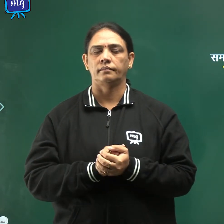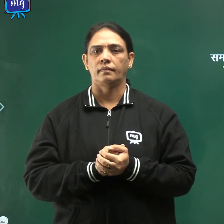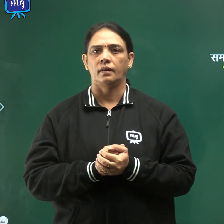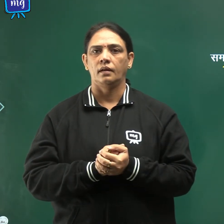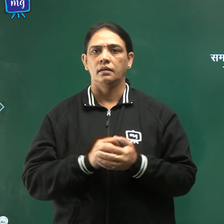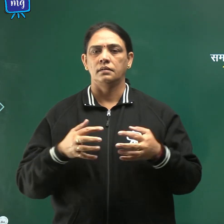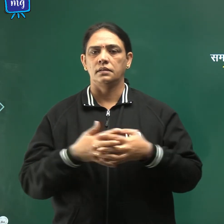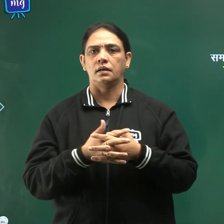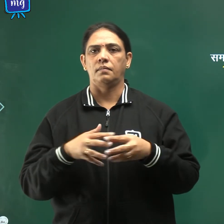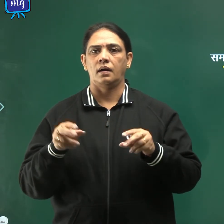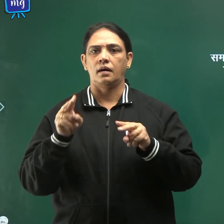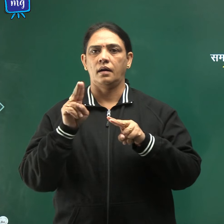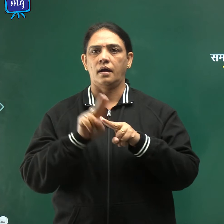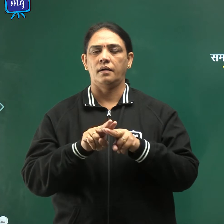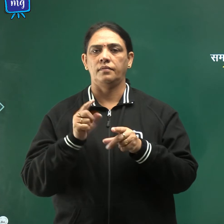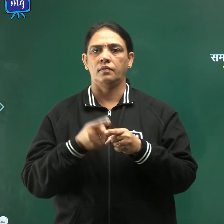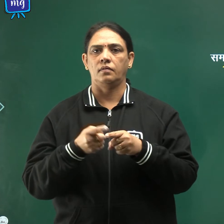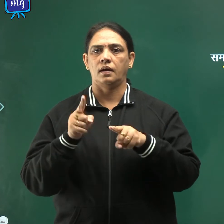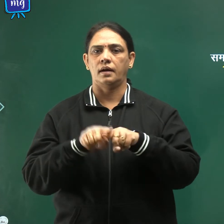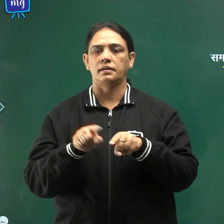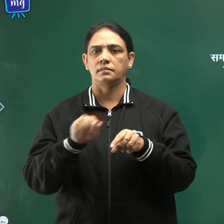सिग्मा एफ एक्स बटे